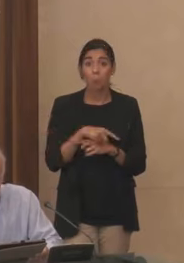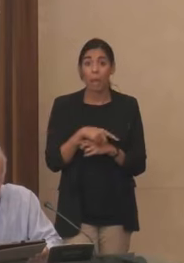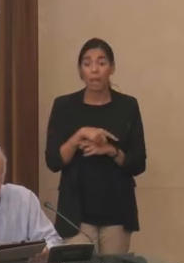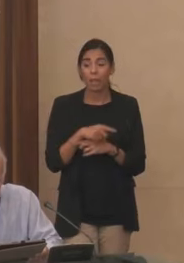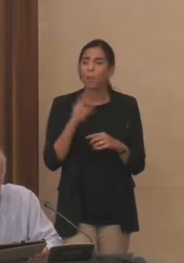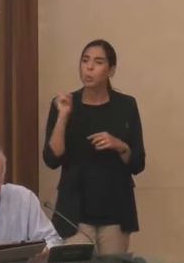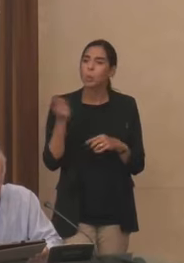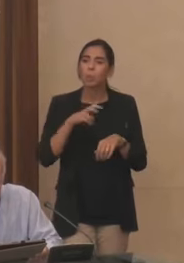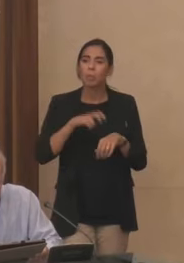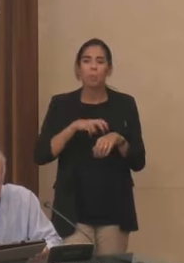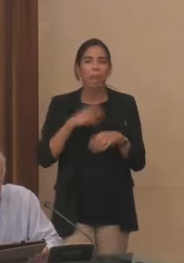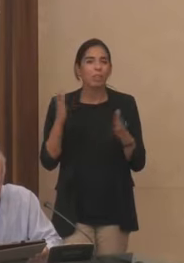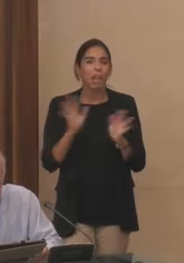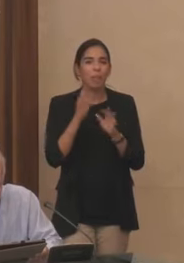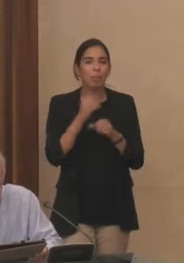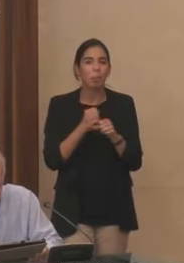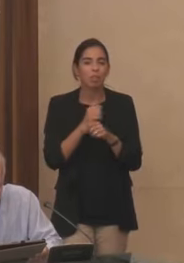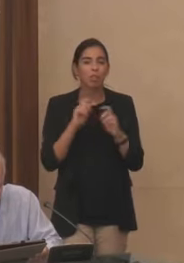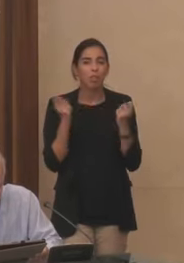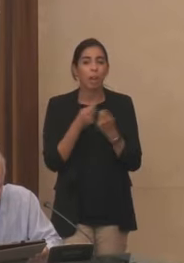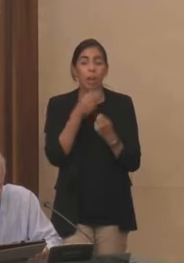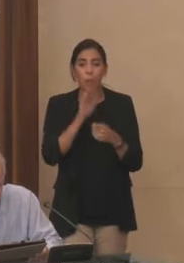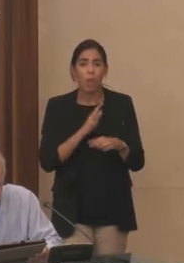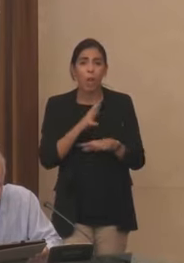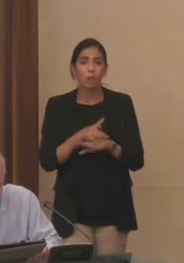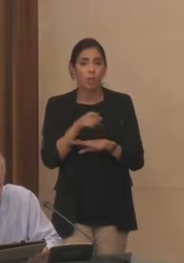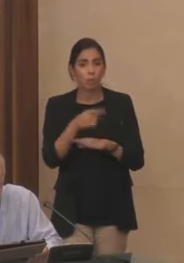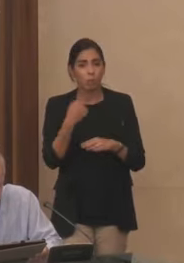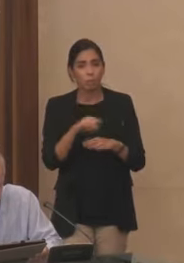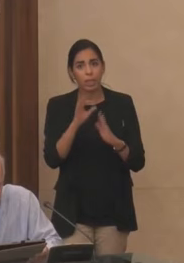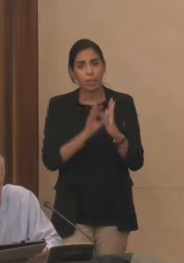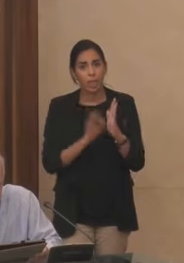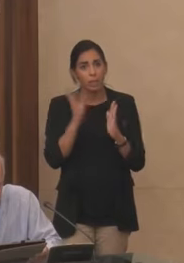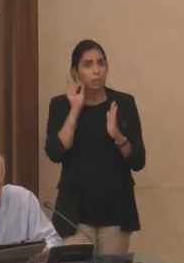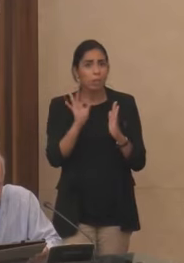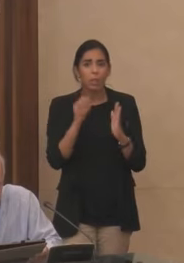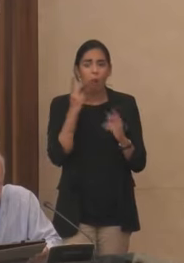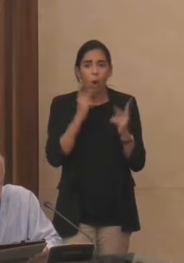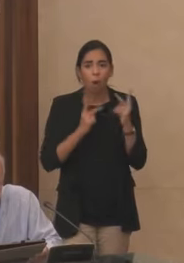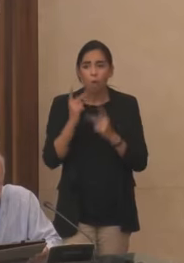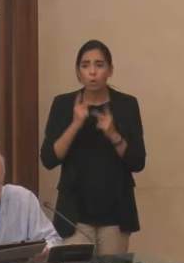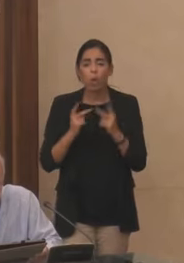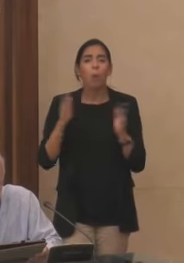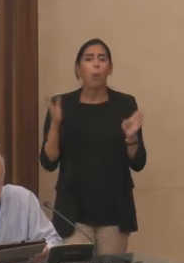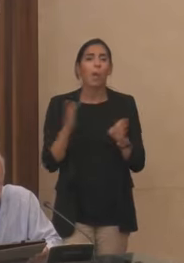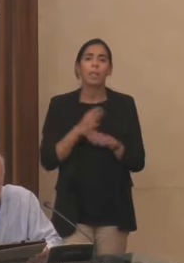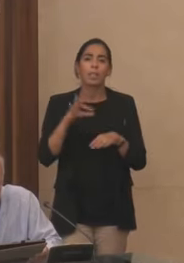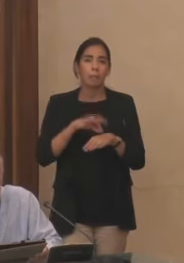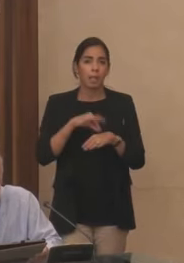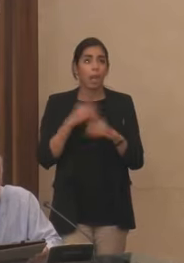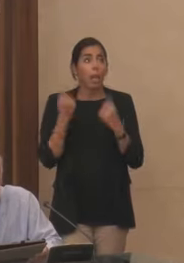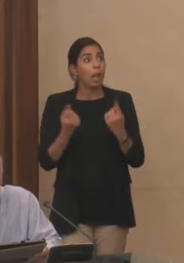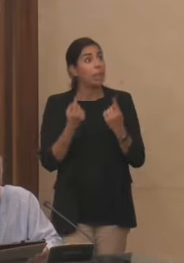medicina generale, per esempio, abbiano accesso a questi dati per qualsiasi malattia, senza più attendere le linee